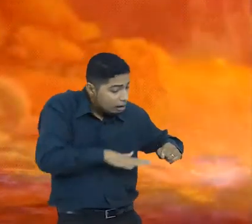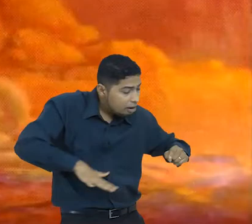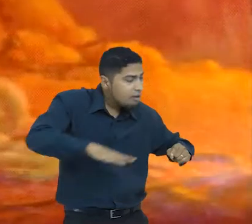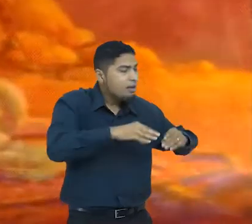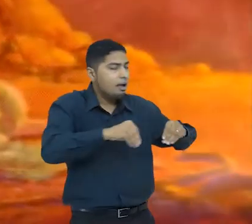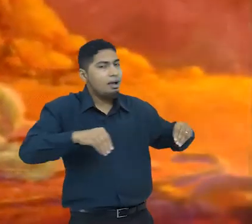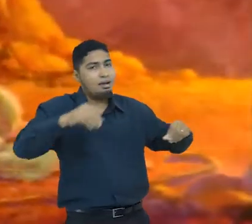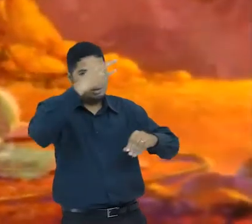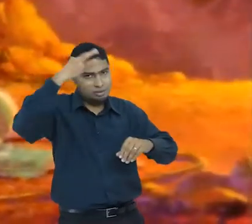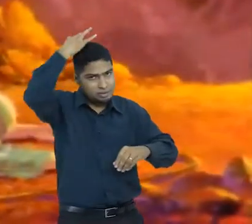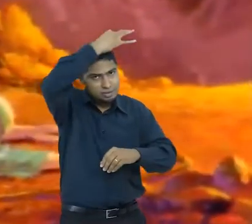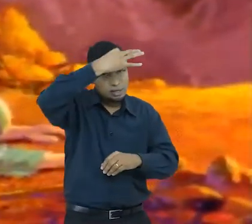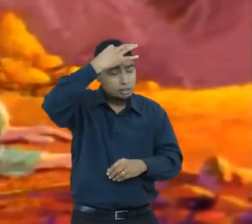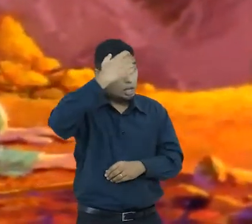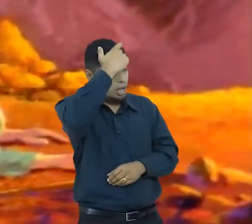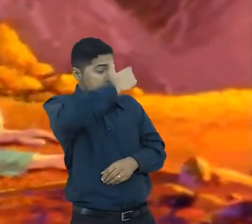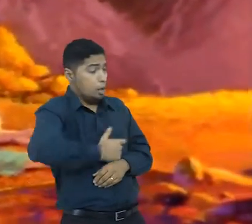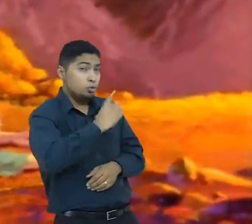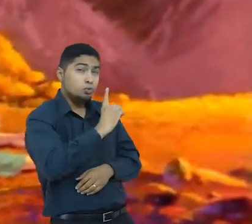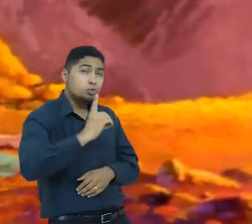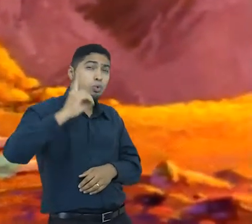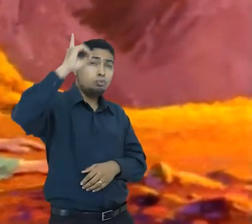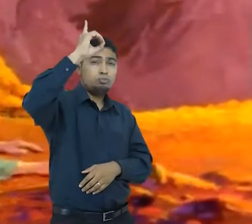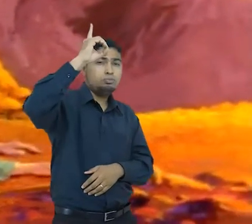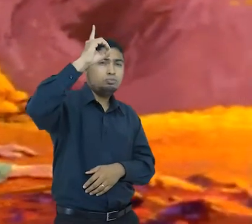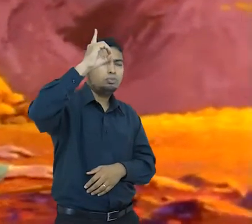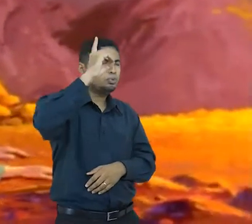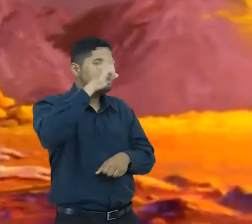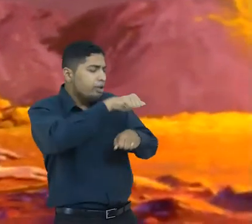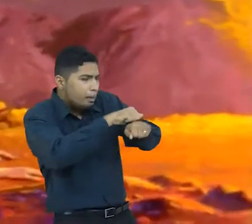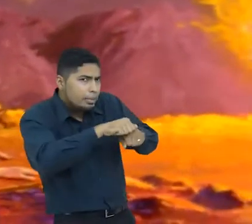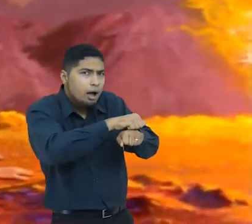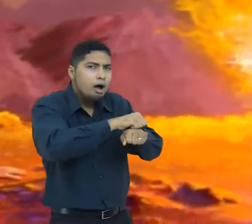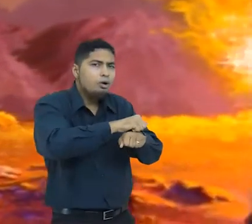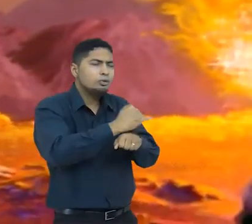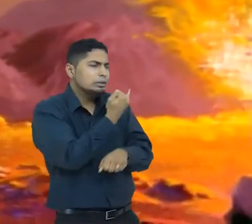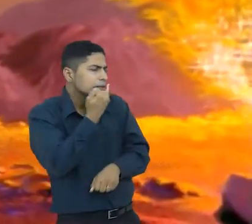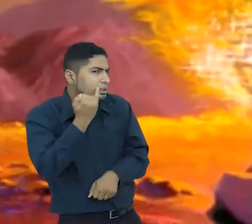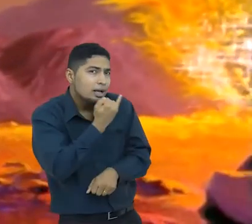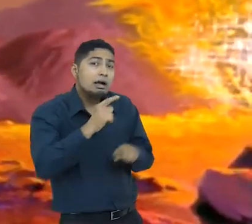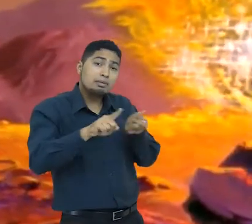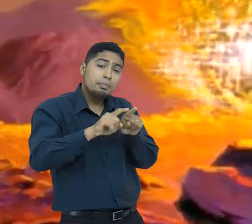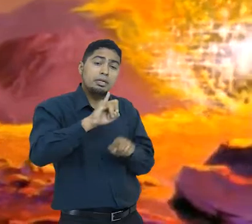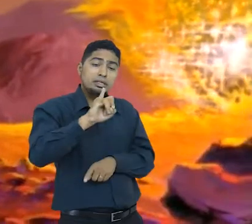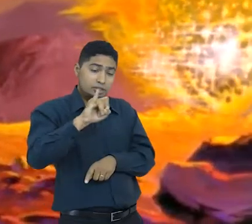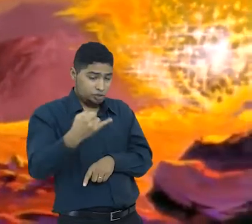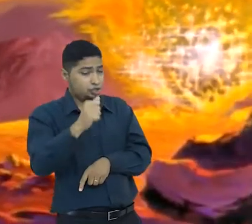pisando em terra santa. Sou o Deus dos seus pais. o Deus de Abrão, de Isaque e de